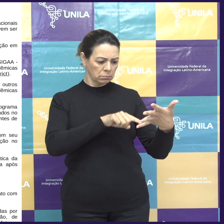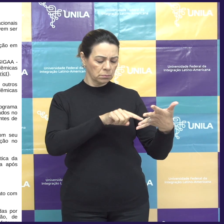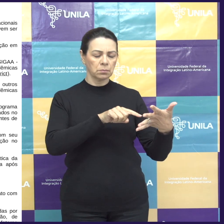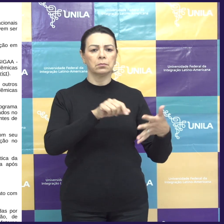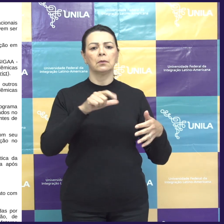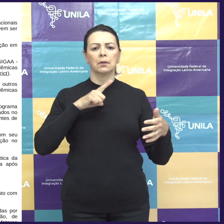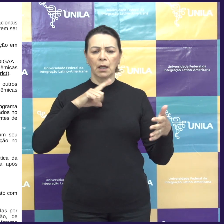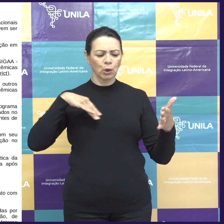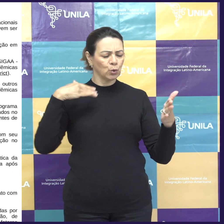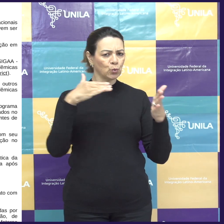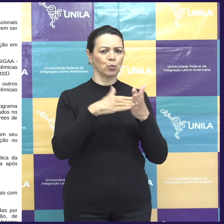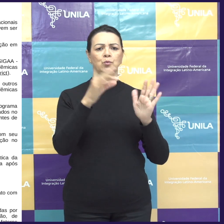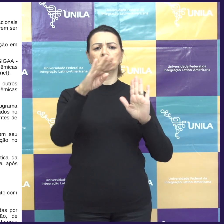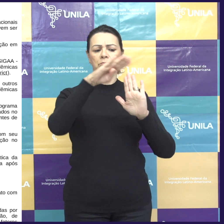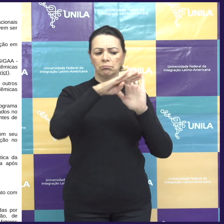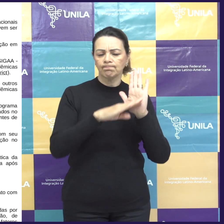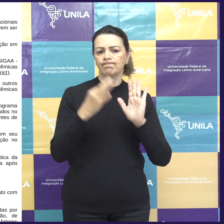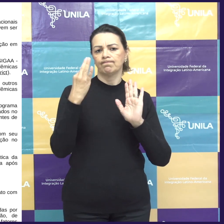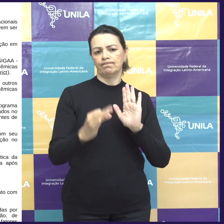mesmo atende integralmente o edital.